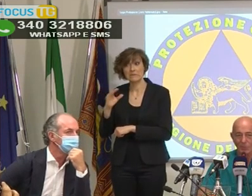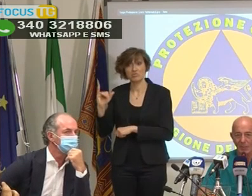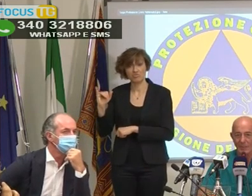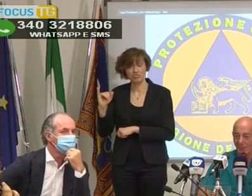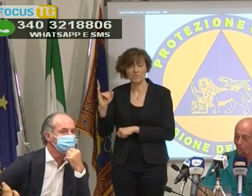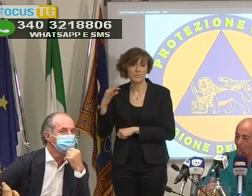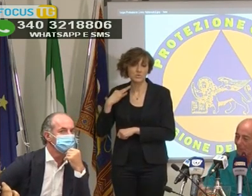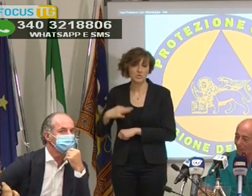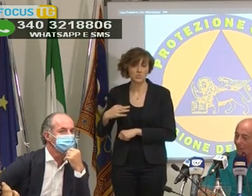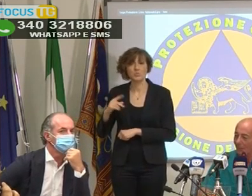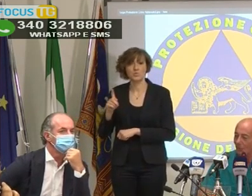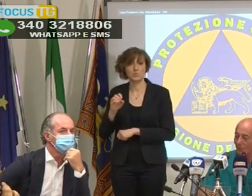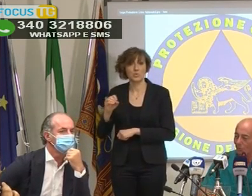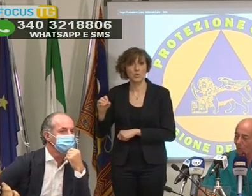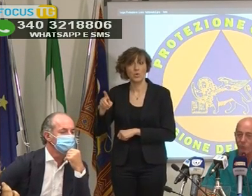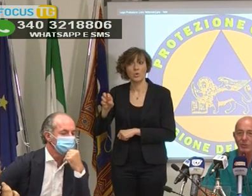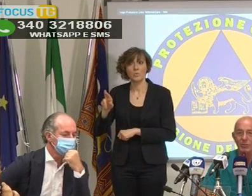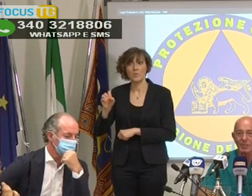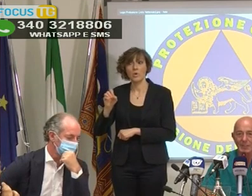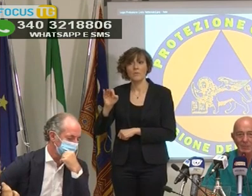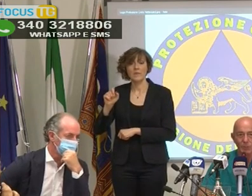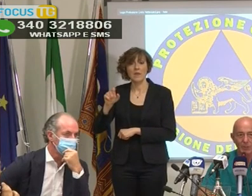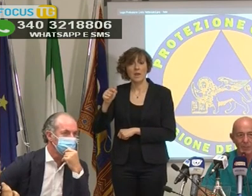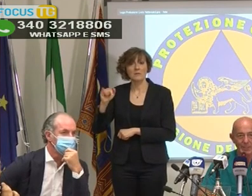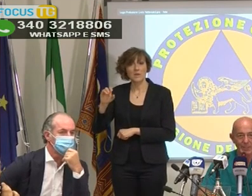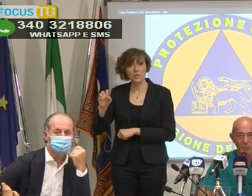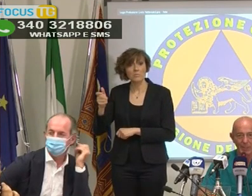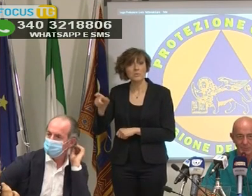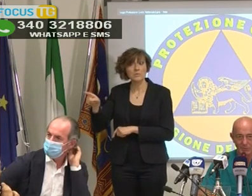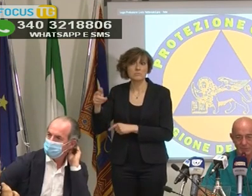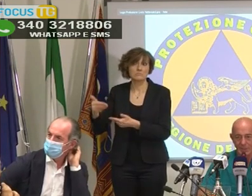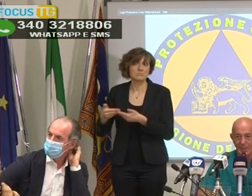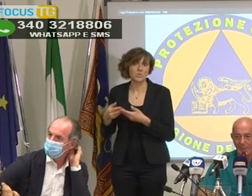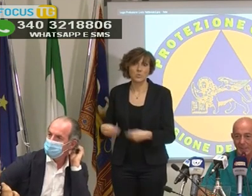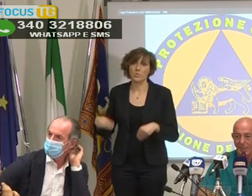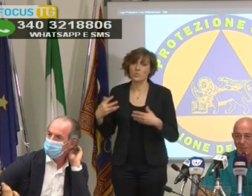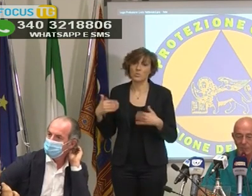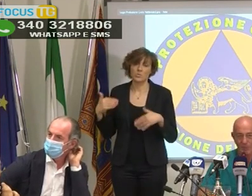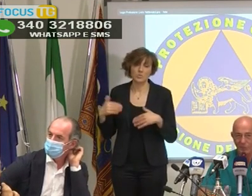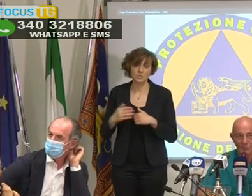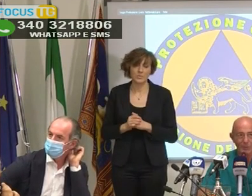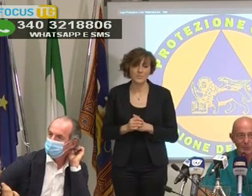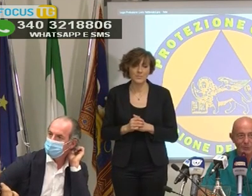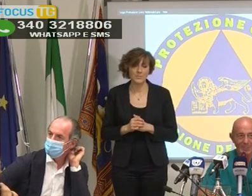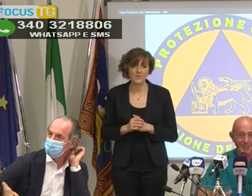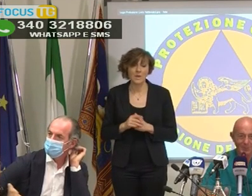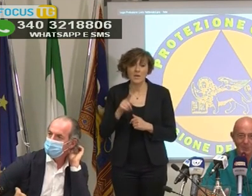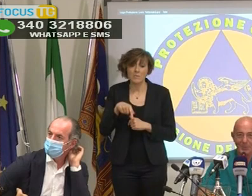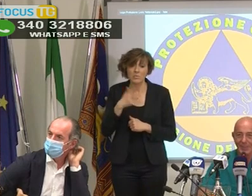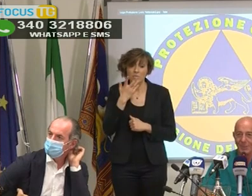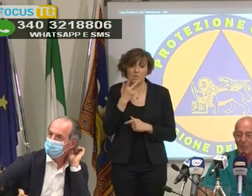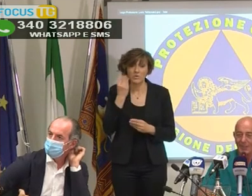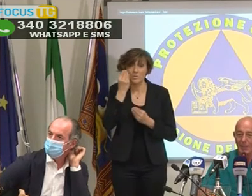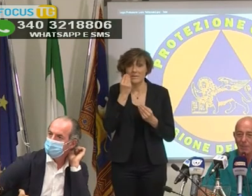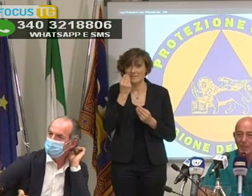dell'Istituto Zooprofilattico, perché ci aiuta molto in quello che ha fatto. E mi permetto di fare una considerazione